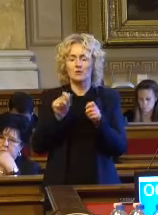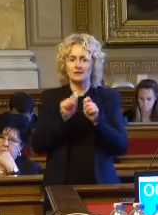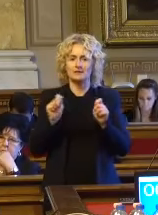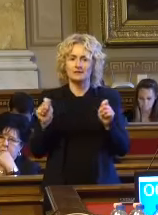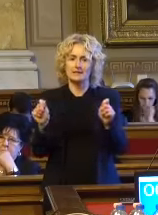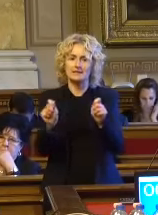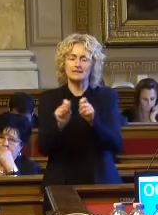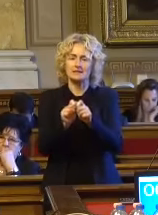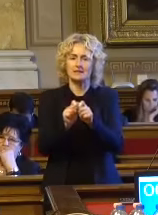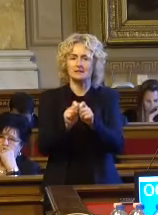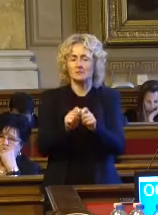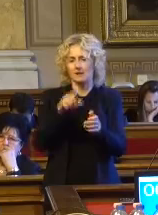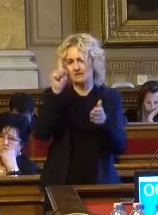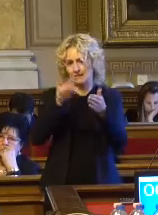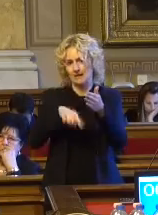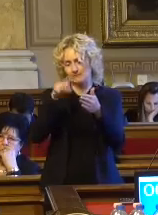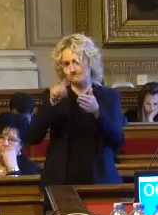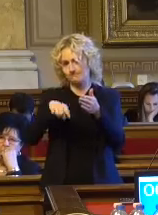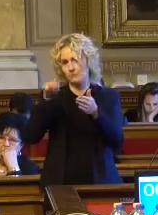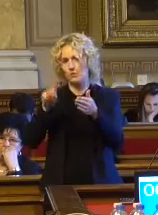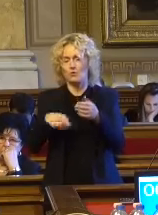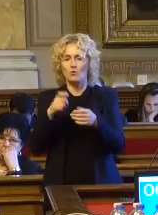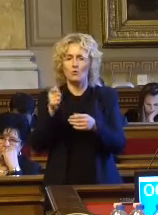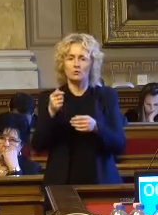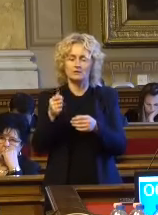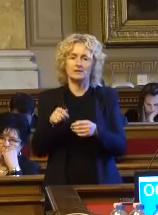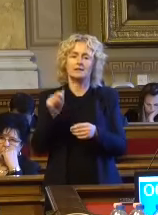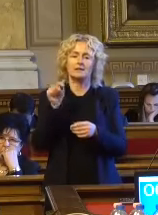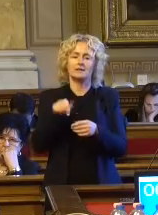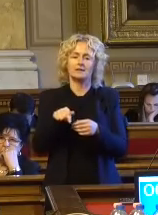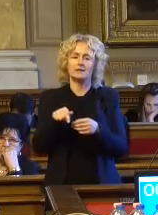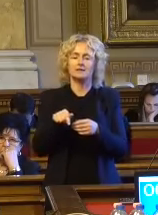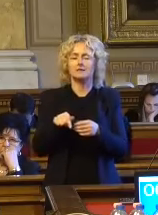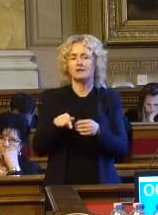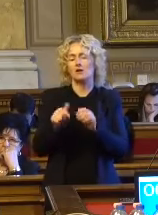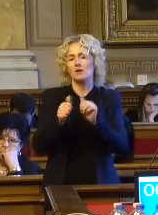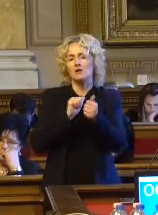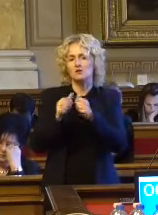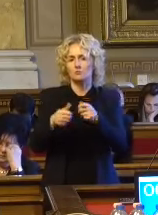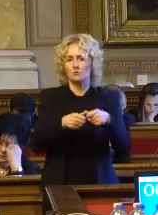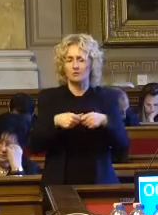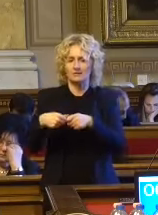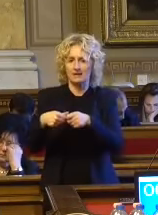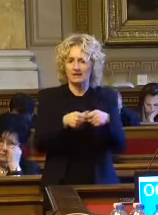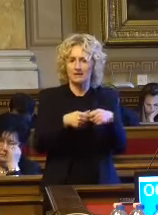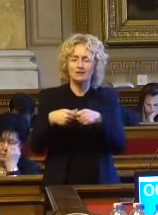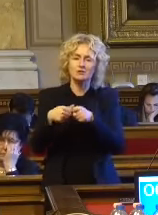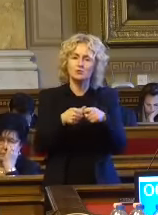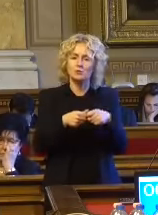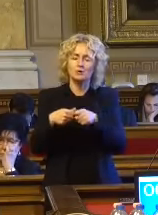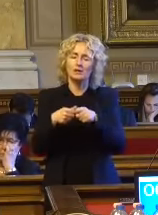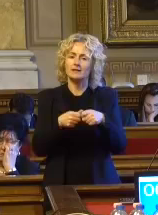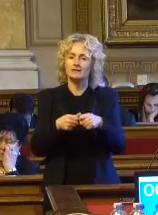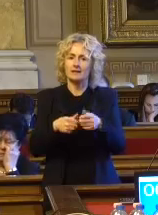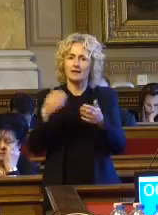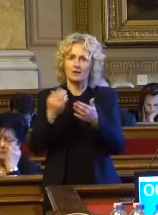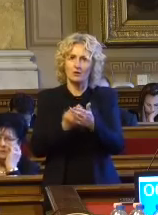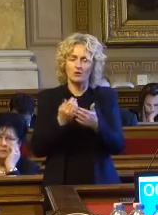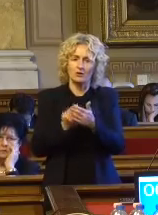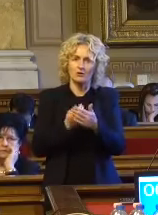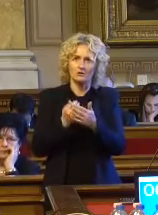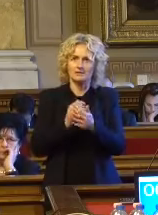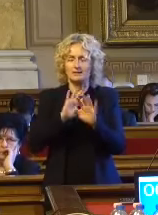hó díjat. Itt főleg a nálunk lévő sportegyesületek használnak, körülbelül és összességében